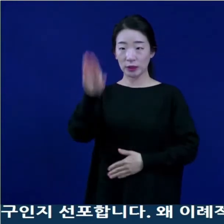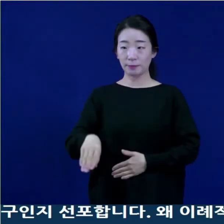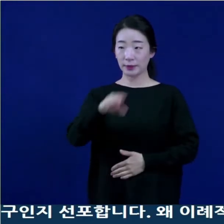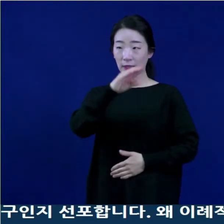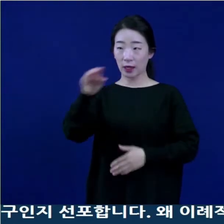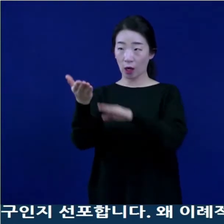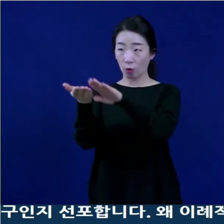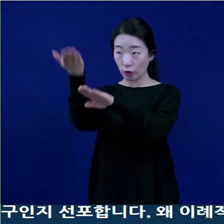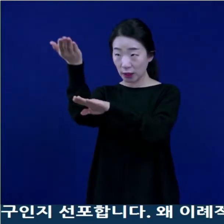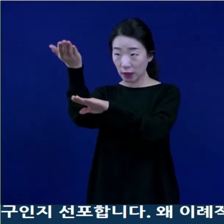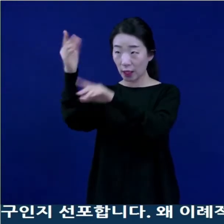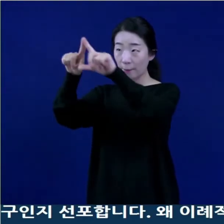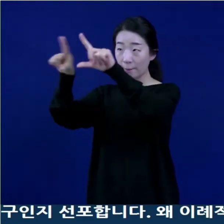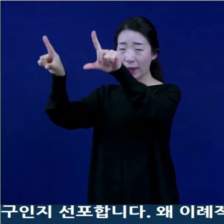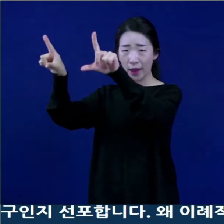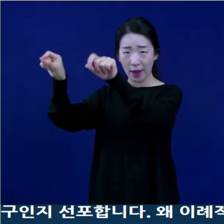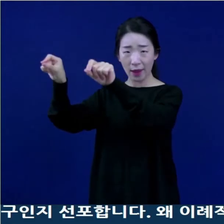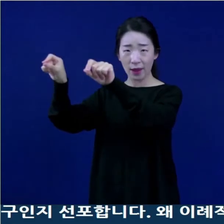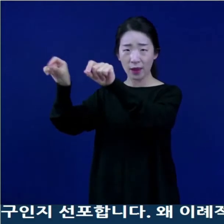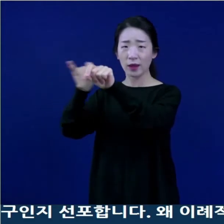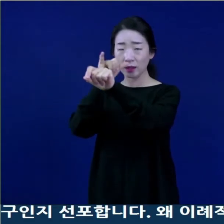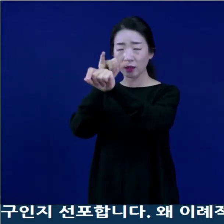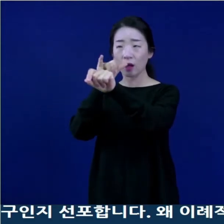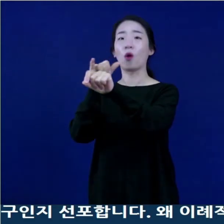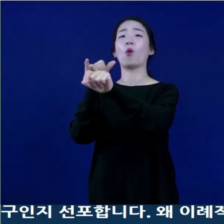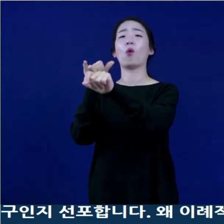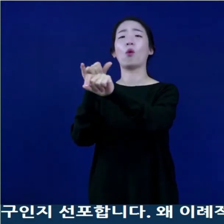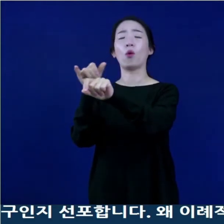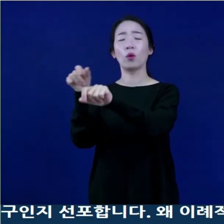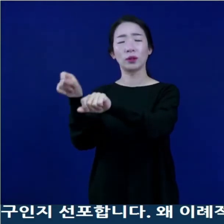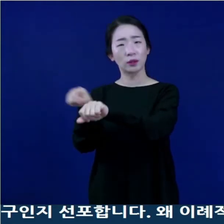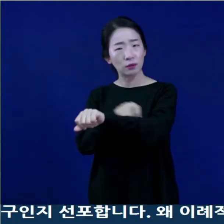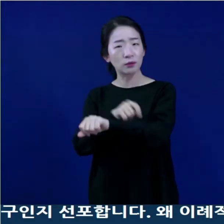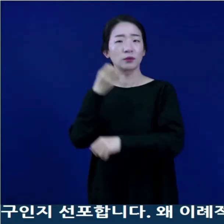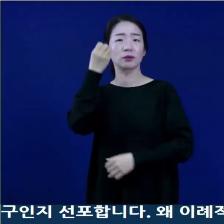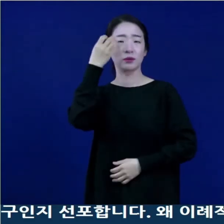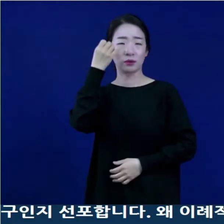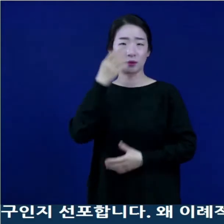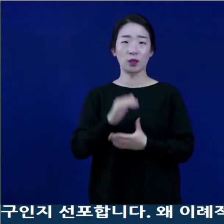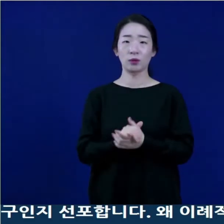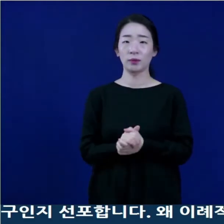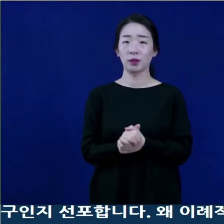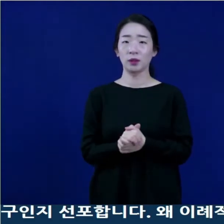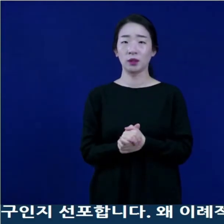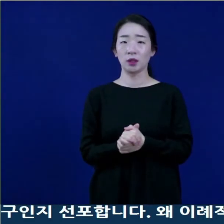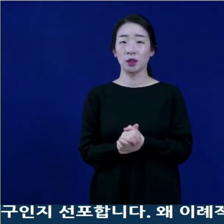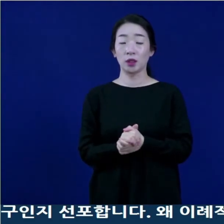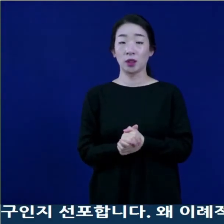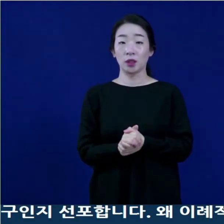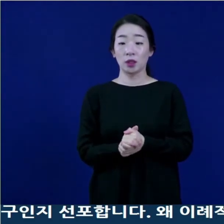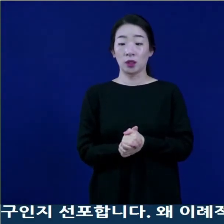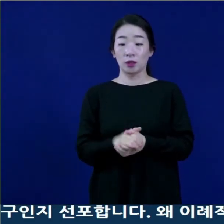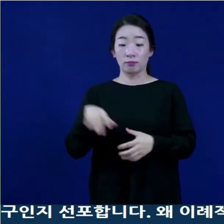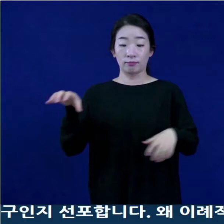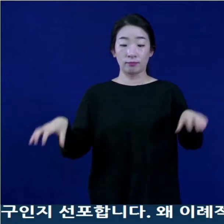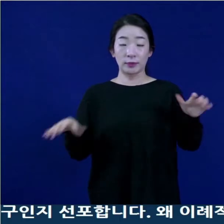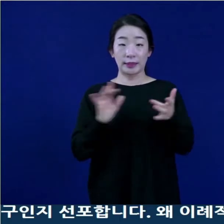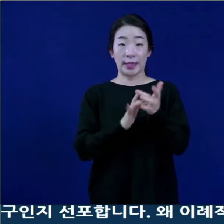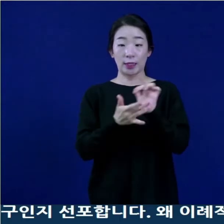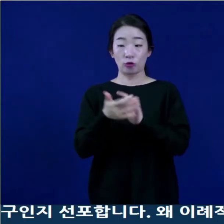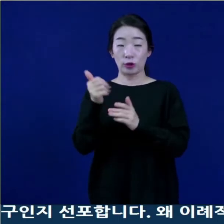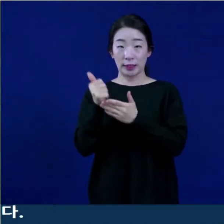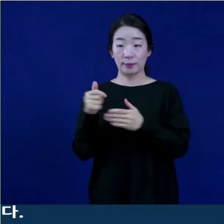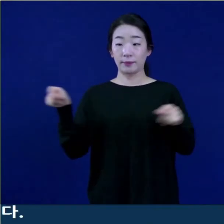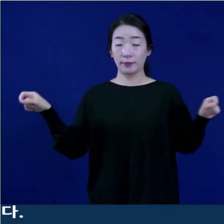십자가 위에 패가 달렸다는 사실 자체가 이례적인 겁니다. 예수님 옆에 두 강도가 같이 십자가를